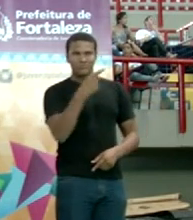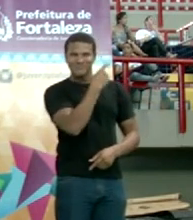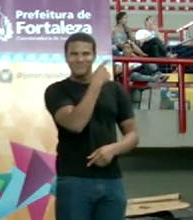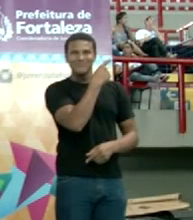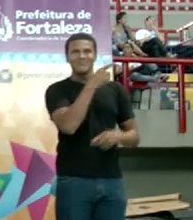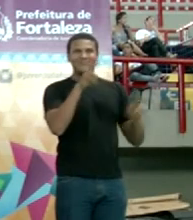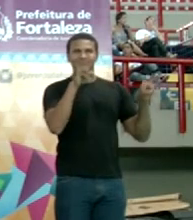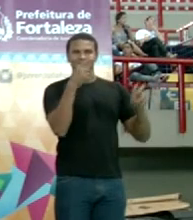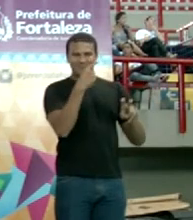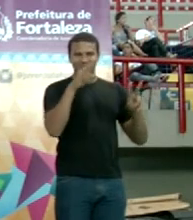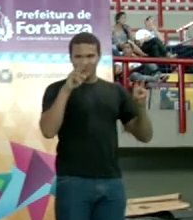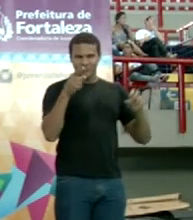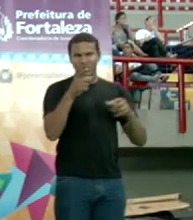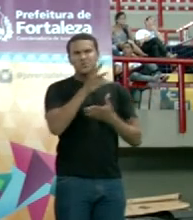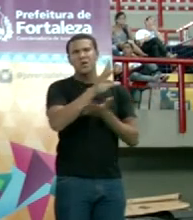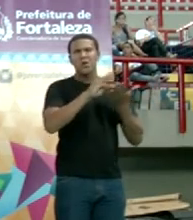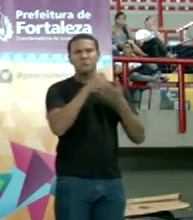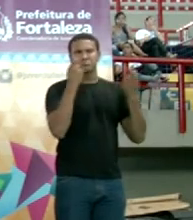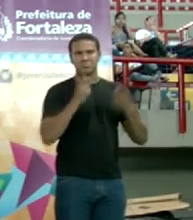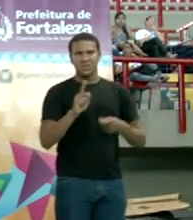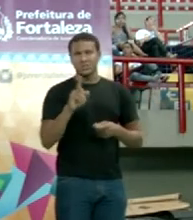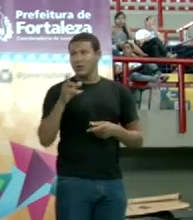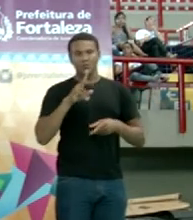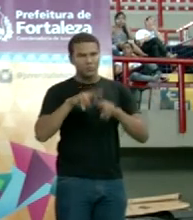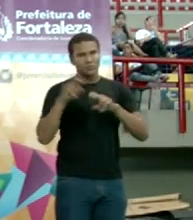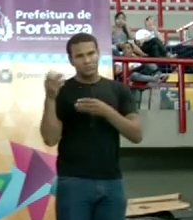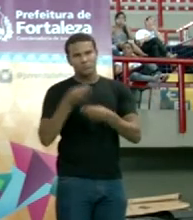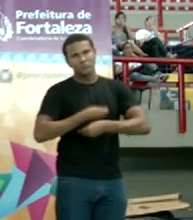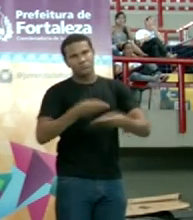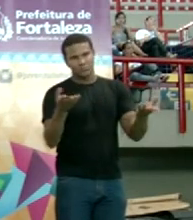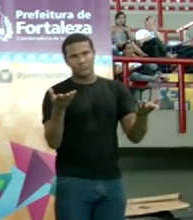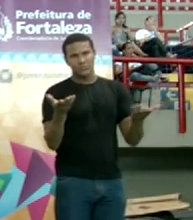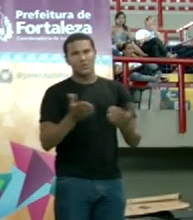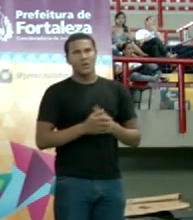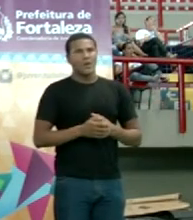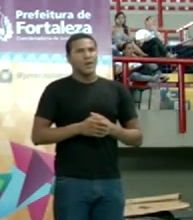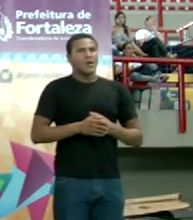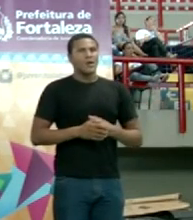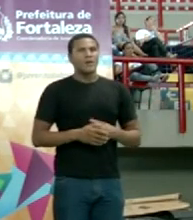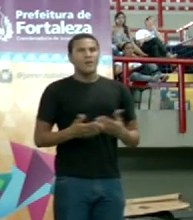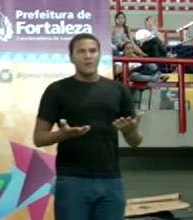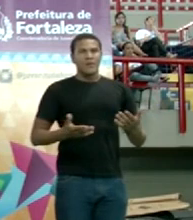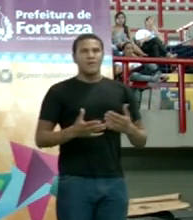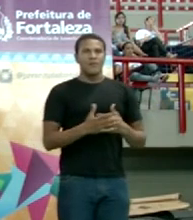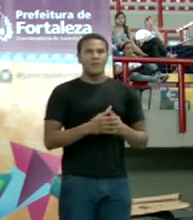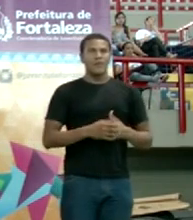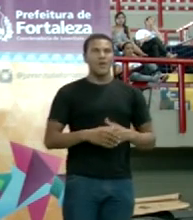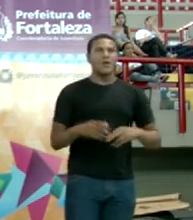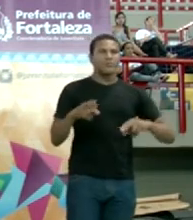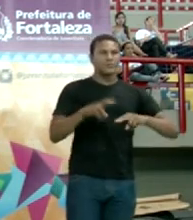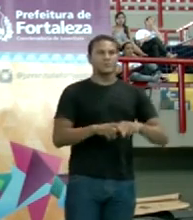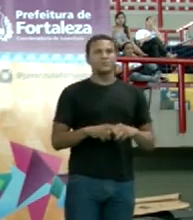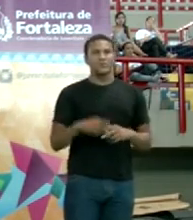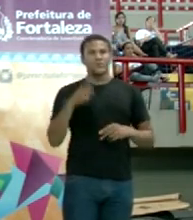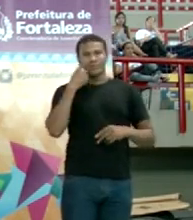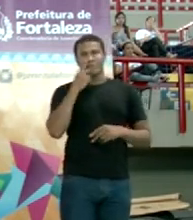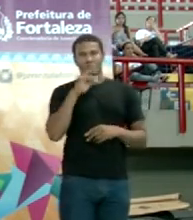não precisarem copiar, e a solução de algumas dessas questões que estão aqui no nosso material, tá